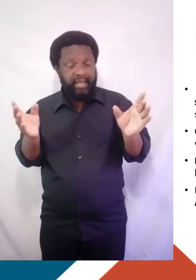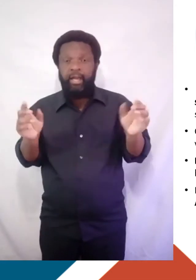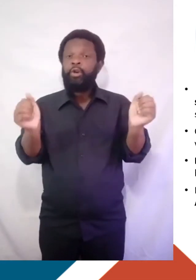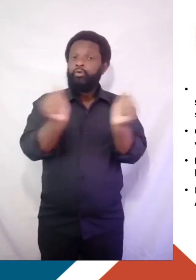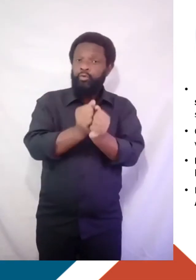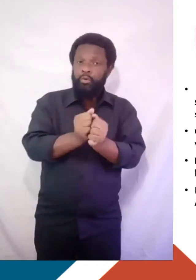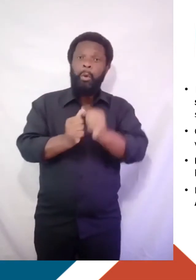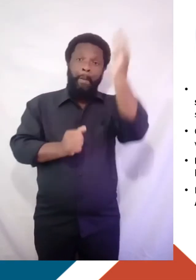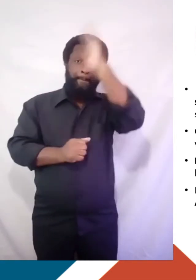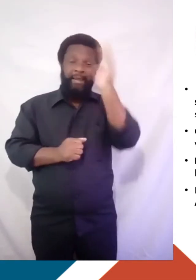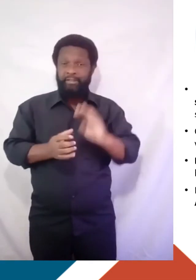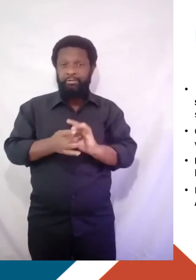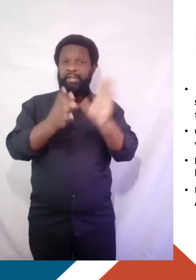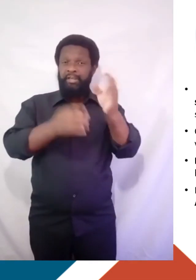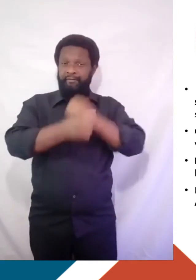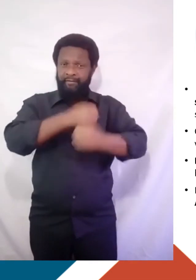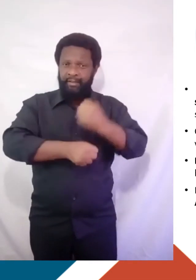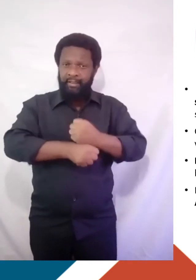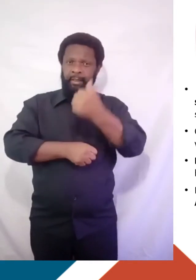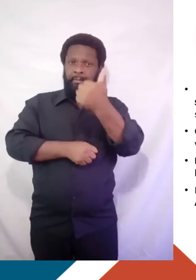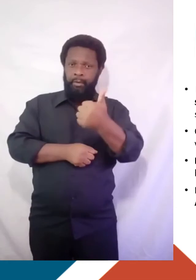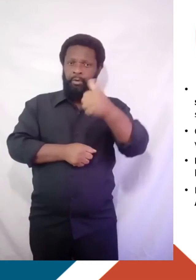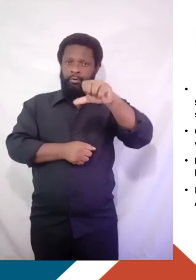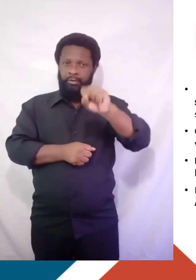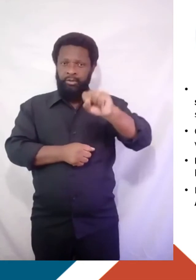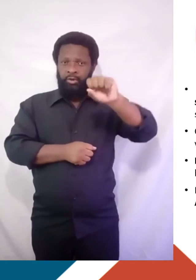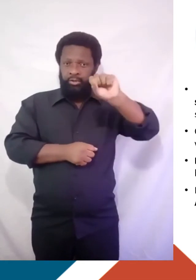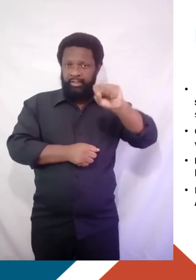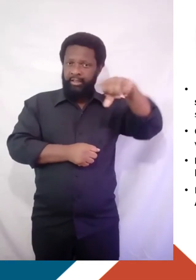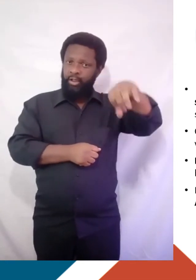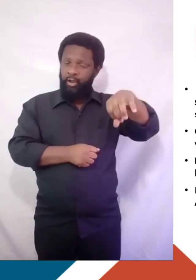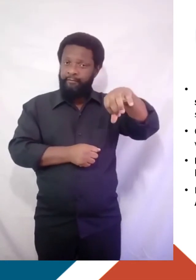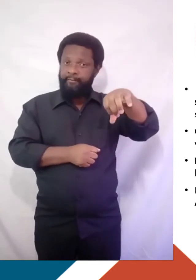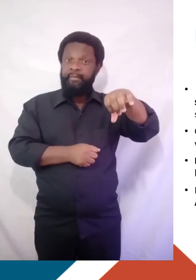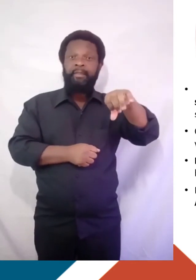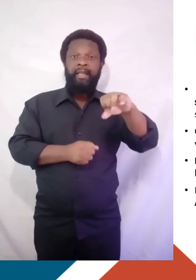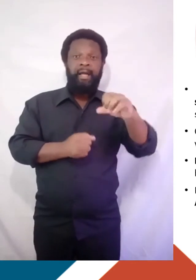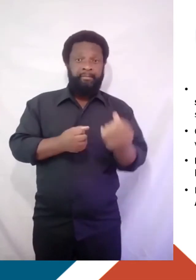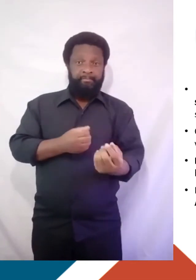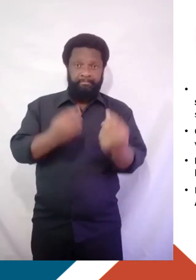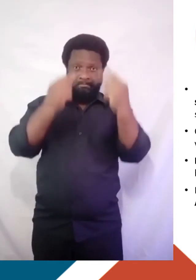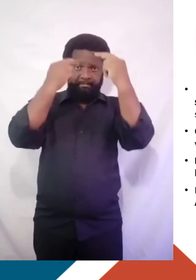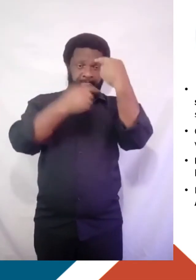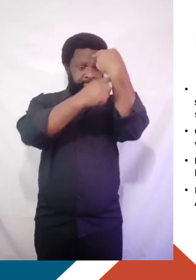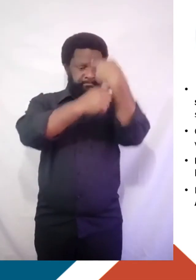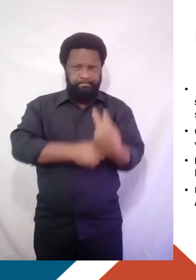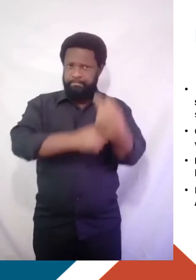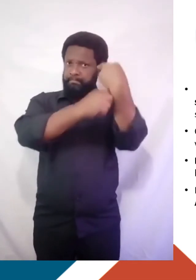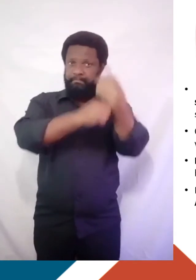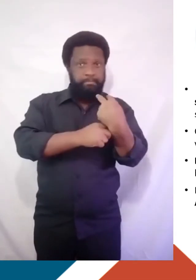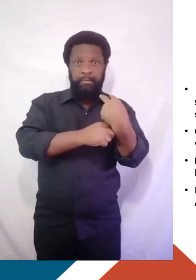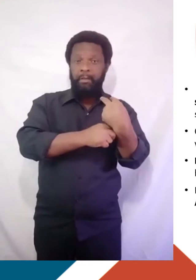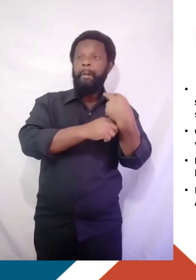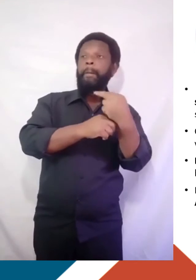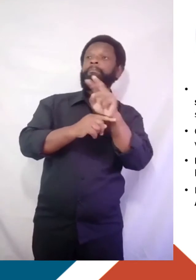com a proclamação da República, em 1889. Um olhar menos voltado para o próprio indivíduo e mais dirigido a